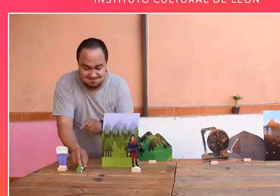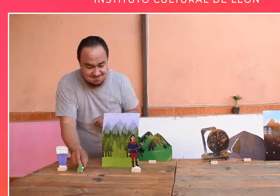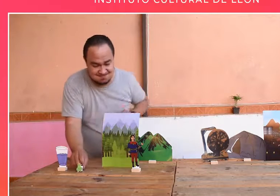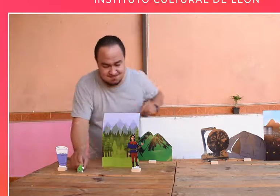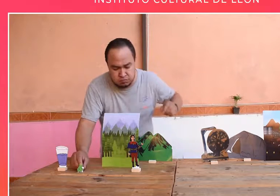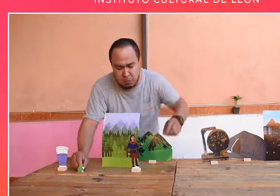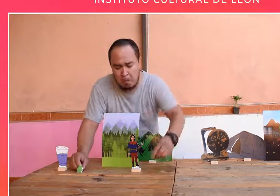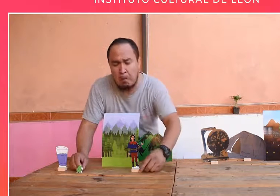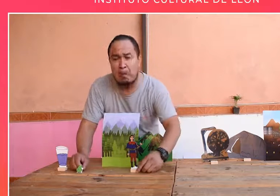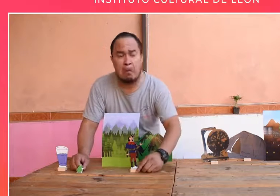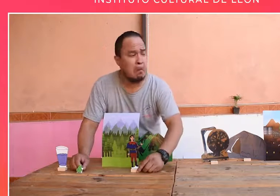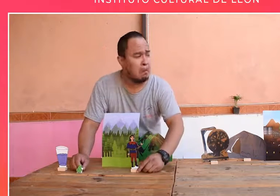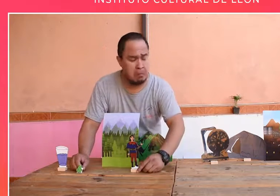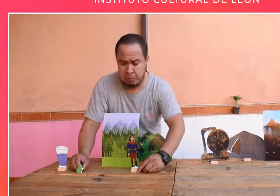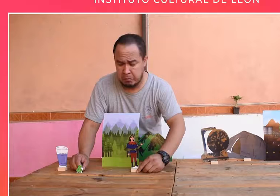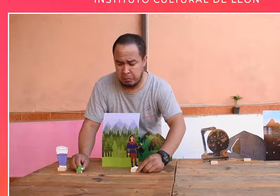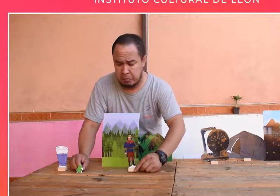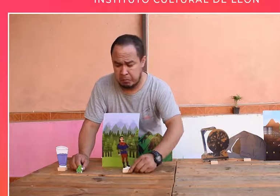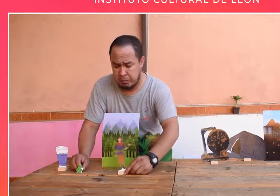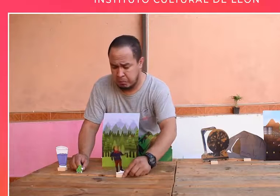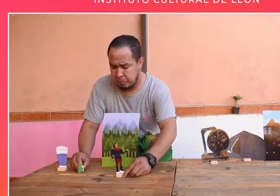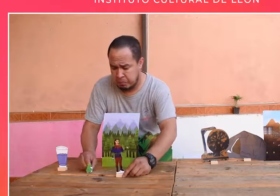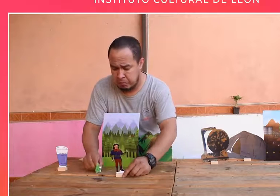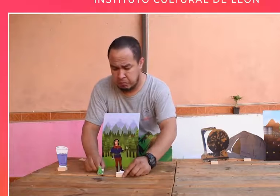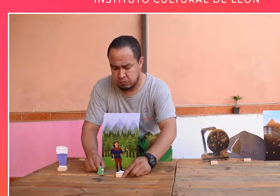El sapo se acercó hasta el príncipe.